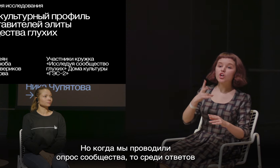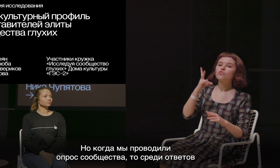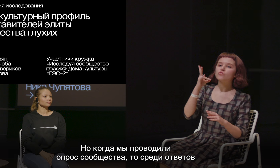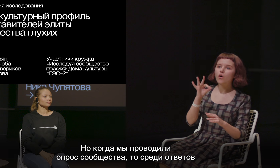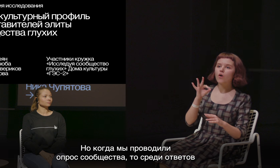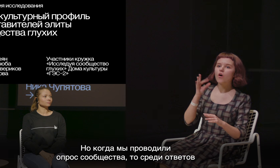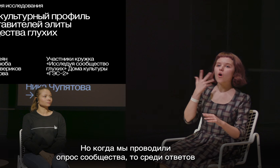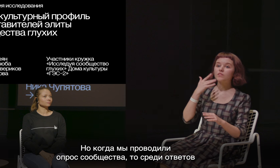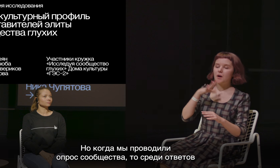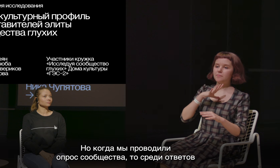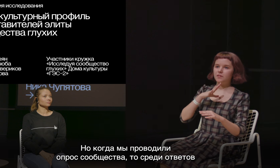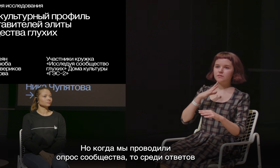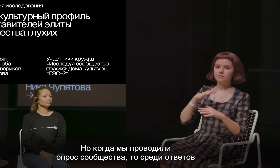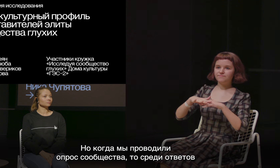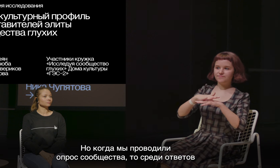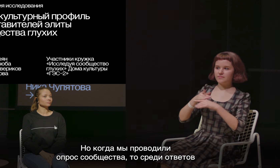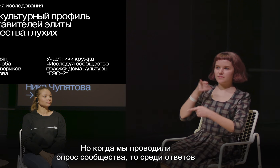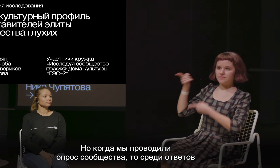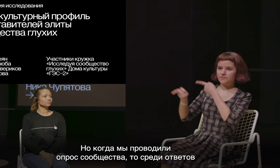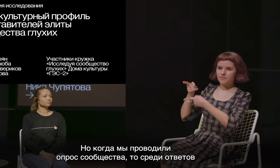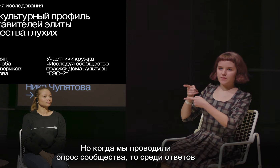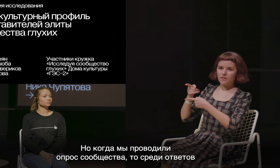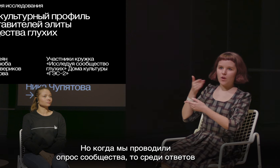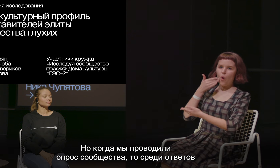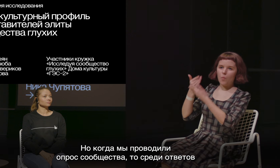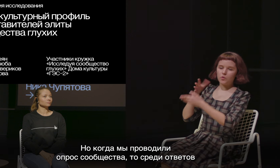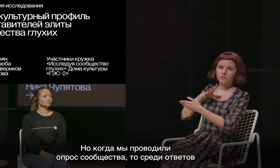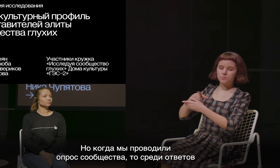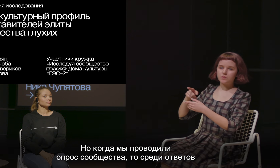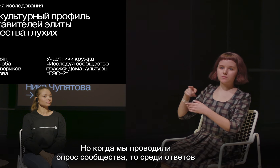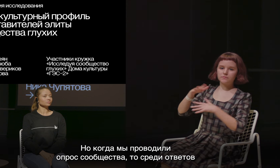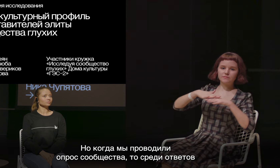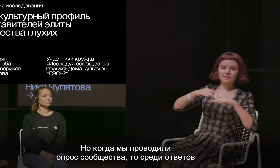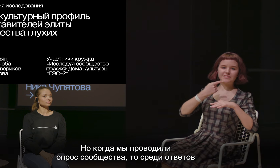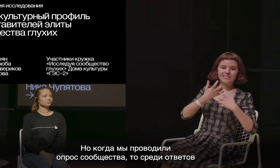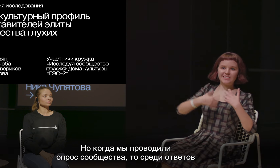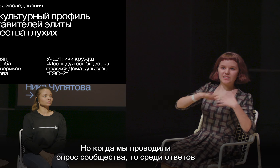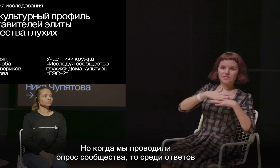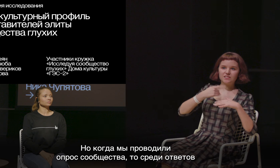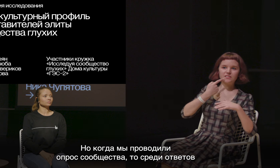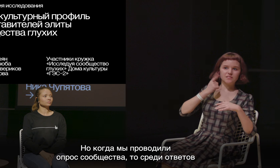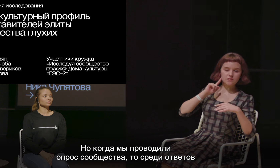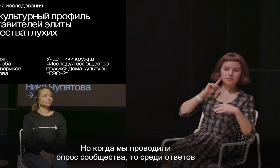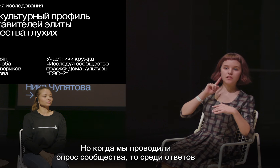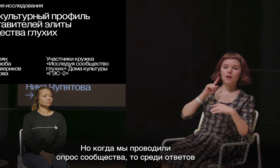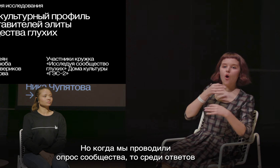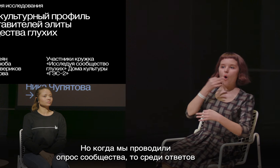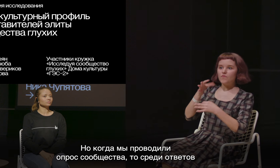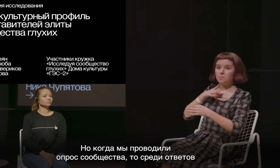и слабослышащие. Но когда мы проводили опрос, то среди